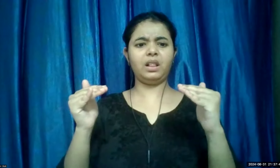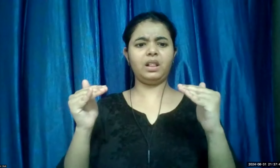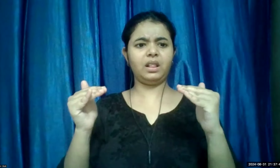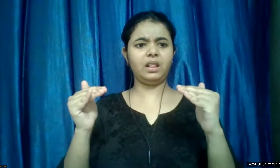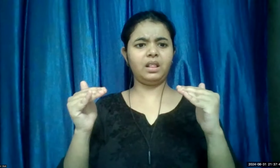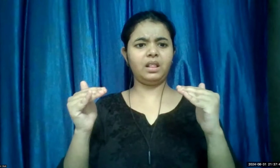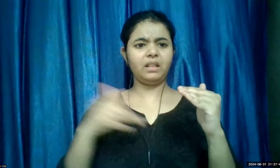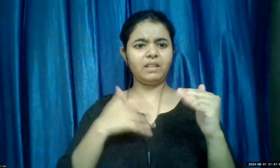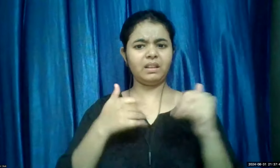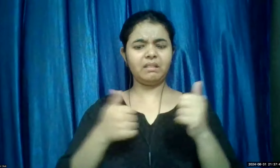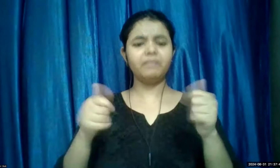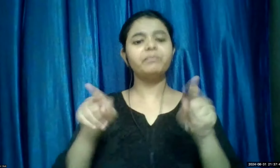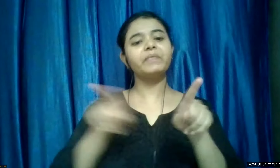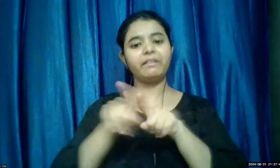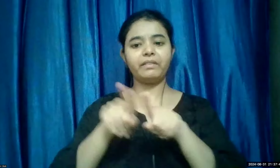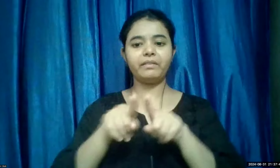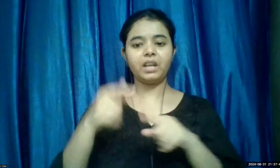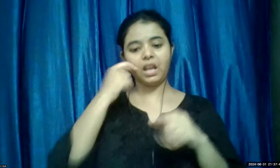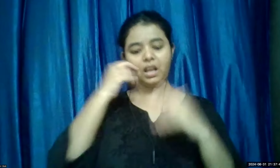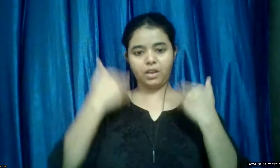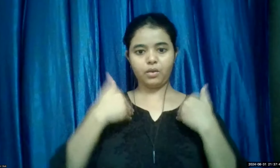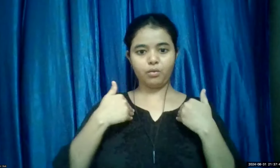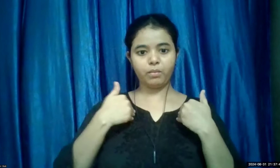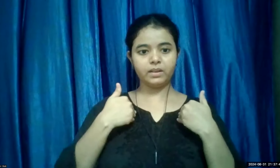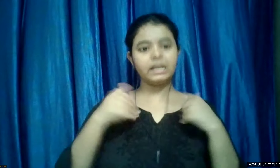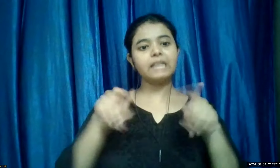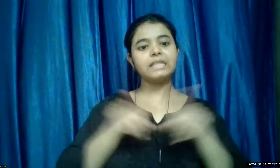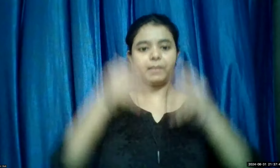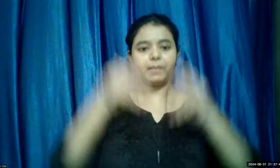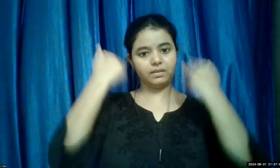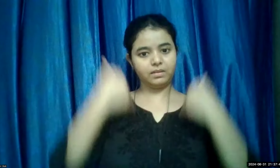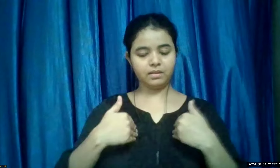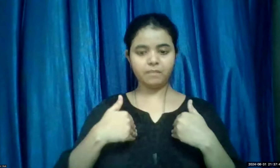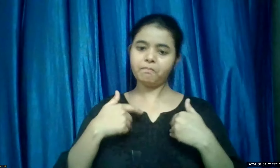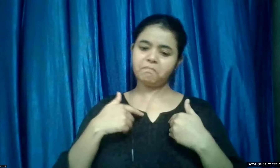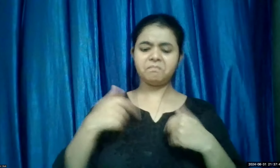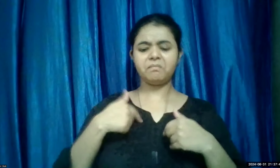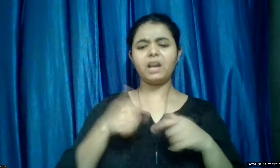भी भगवान हूं और भगवान भी भगवान है, तो सेवा किसकी की जाएगी?